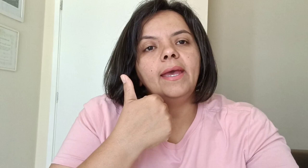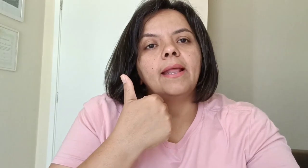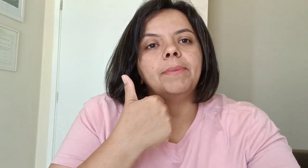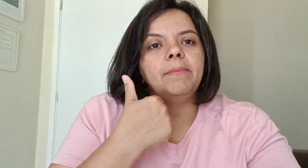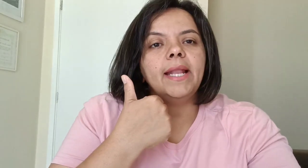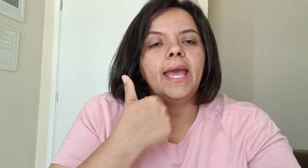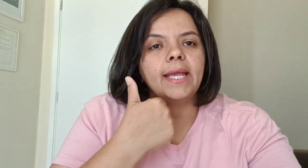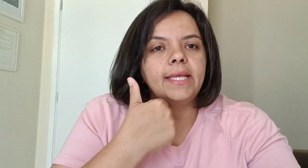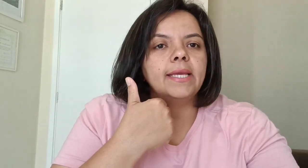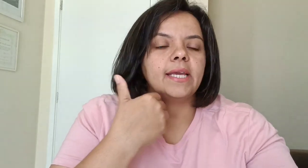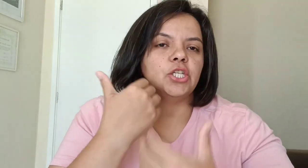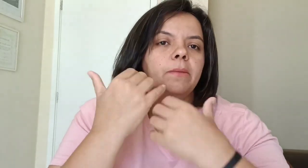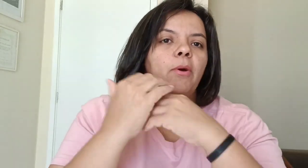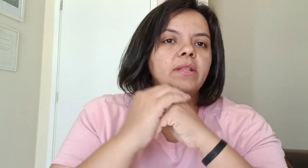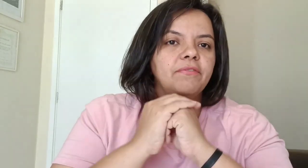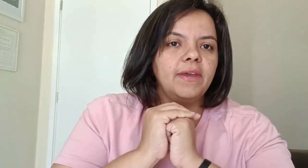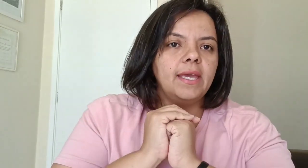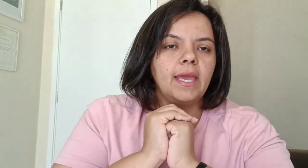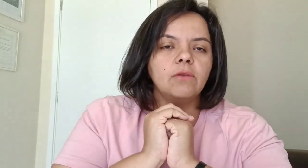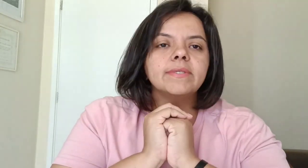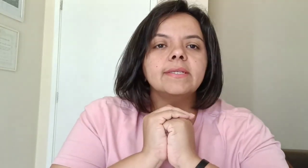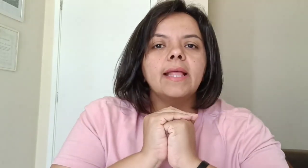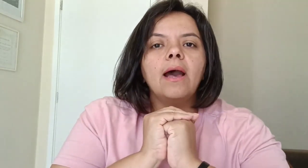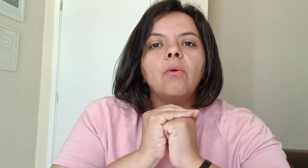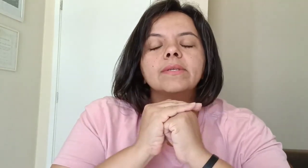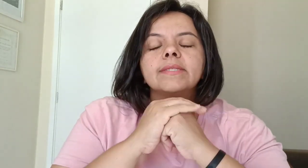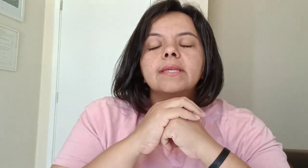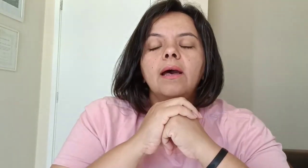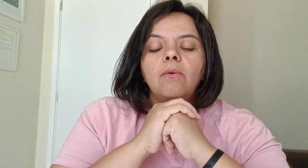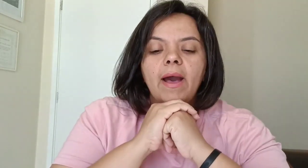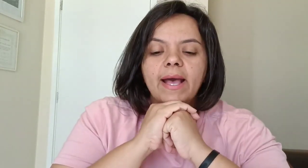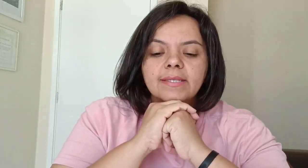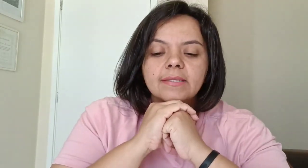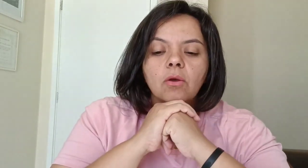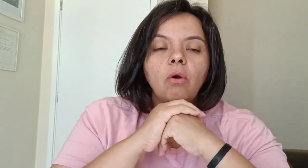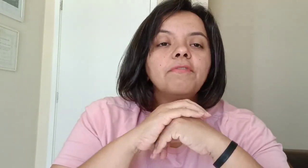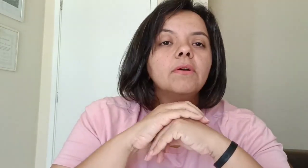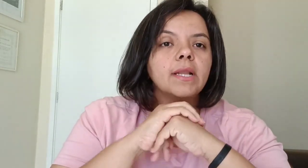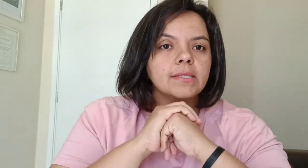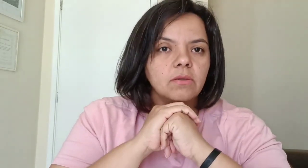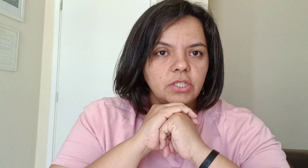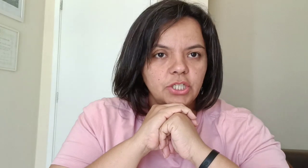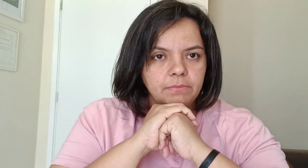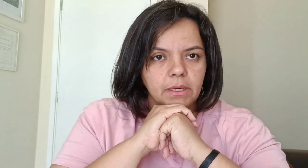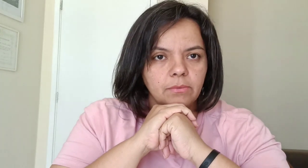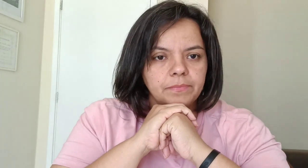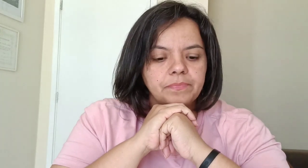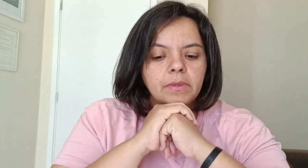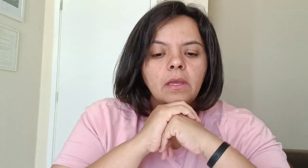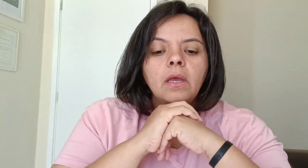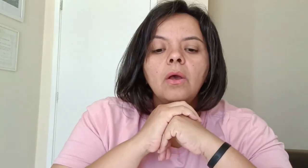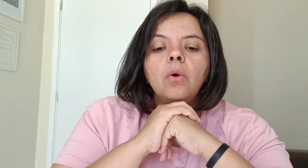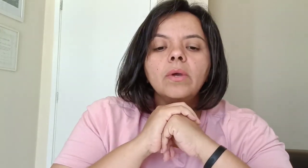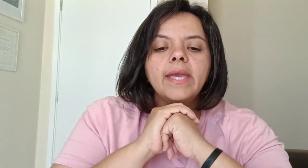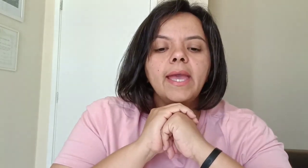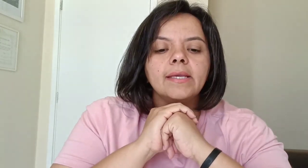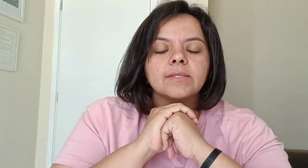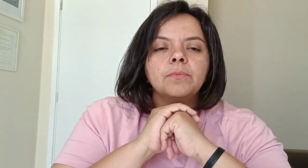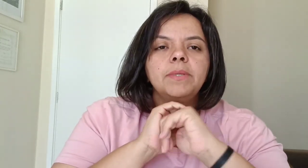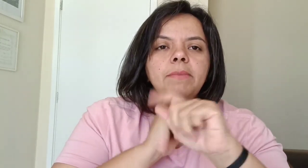a primeira regrinha que a gente pode ver em um sinal são as configurações de mão. O que é isso? Primeiro